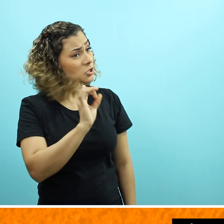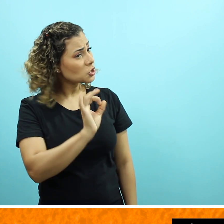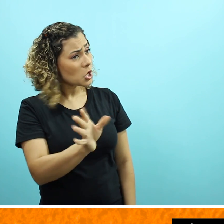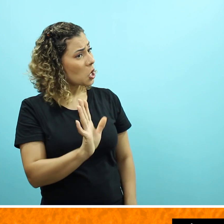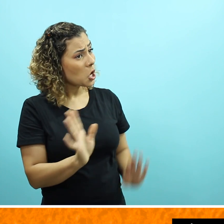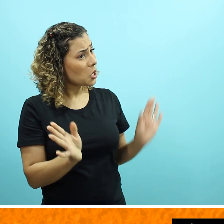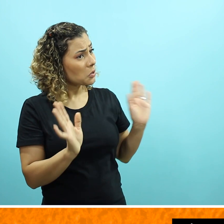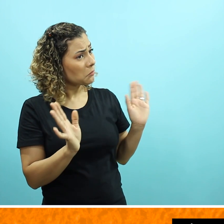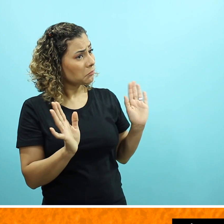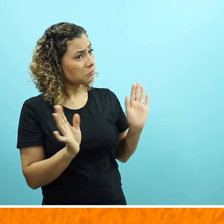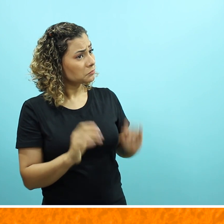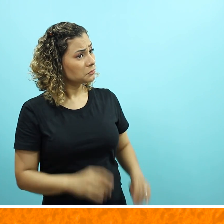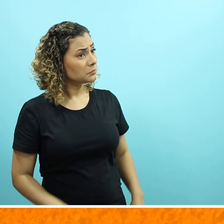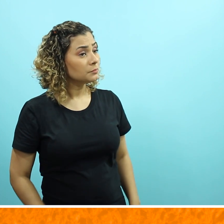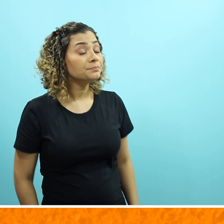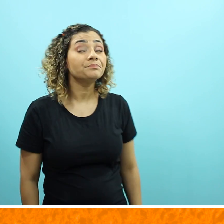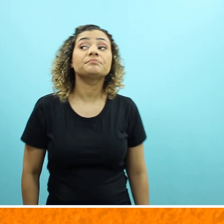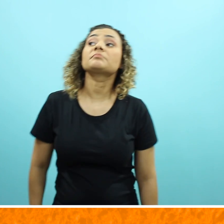Só, vizinha.